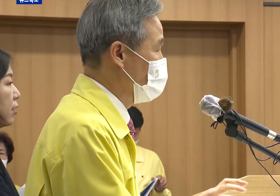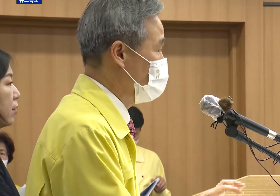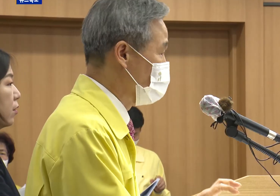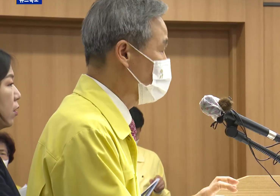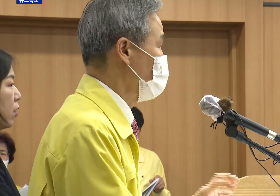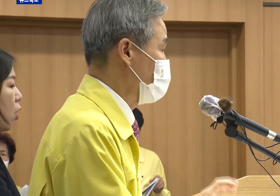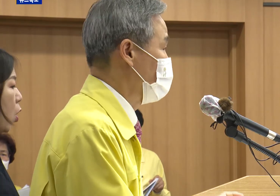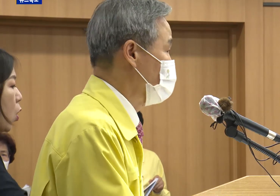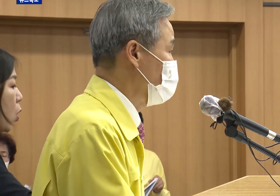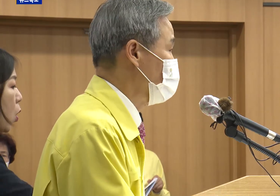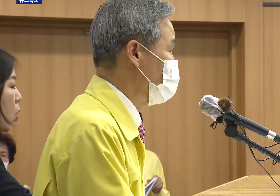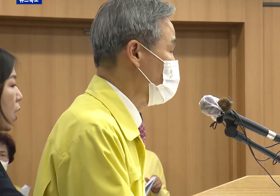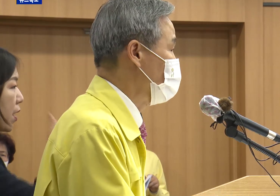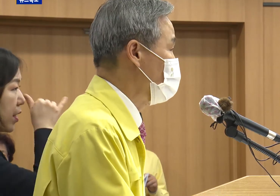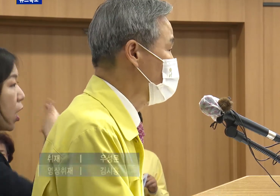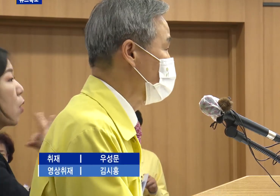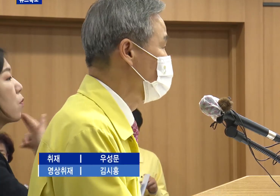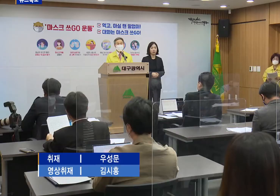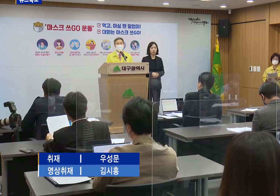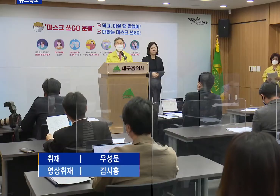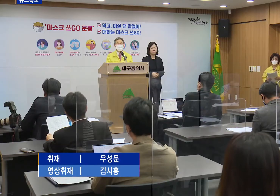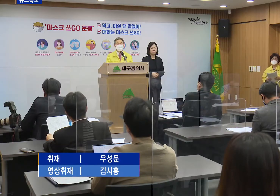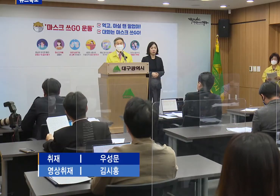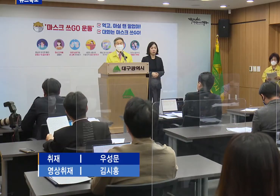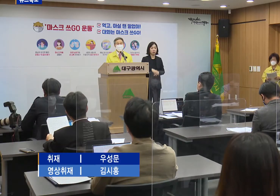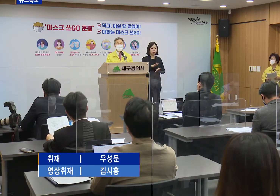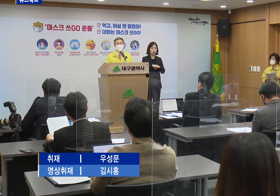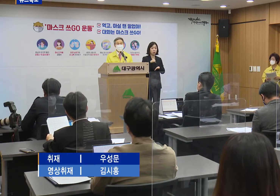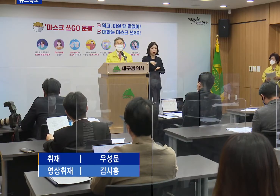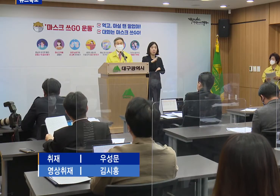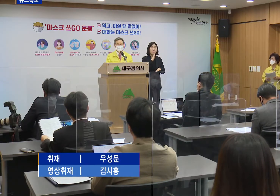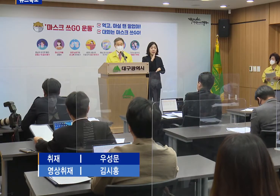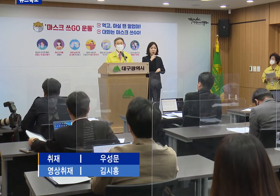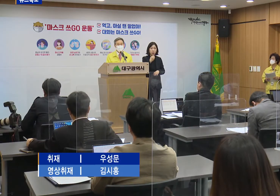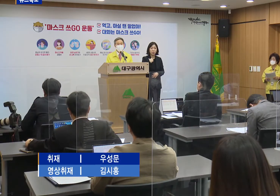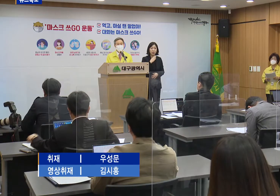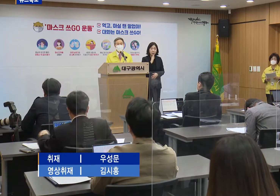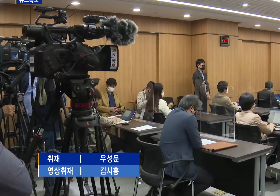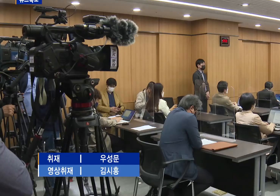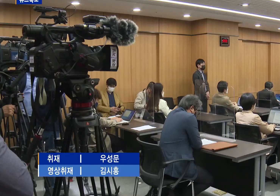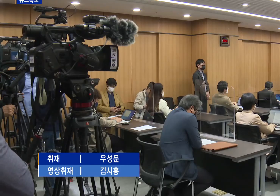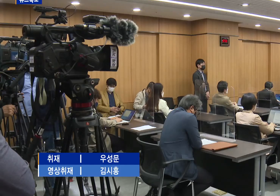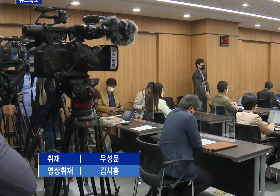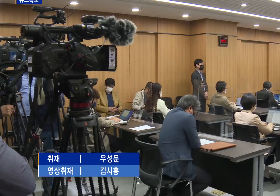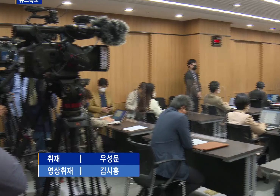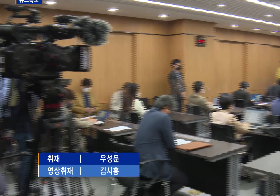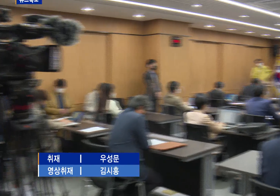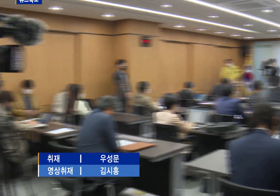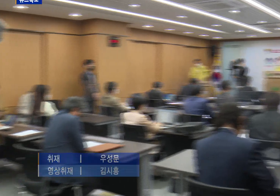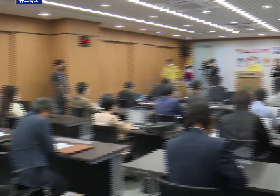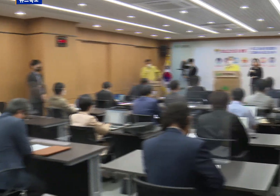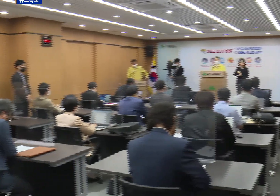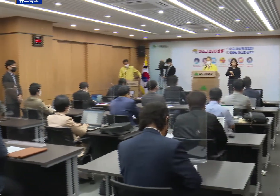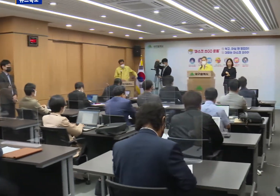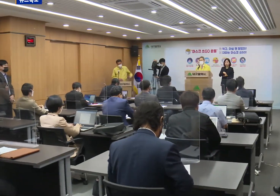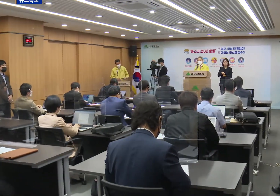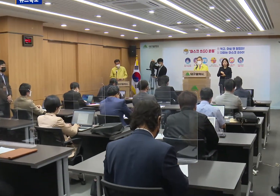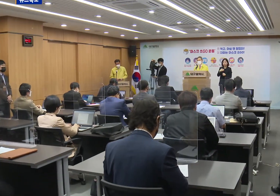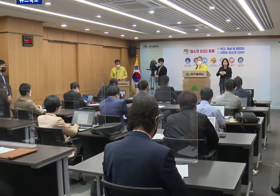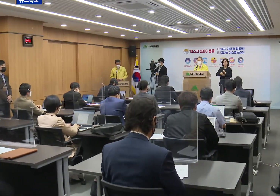동의 거부 등에 따른 마찰과 조사 지연 등의 차질도 빚어질 것으로 예상됩니다. BTV 뉴스 우성문입니다.